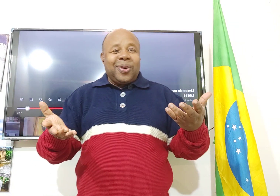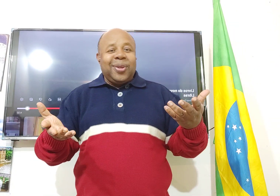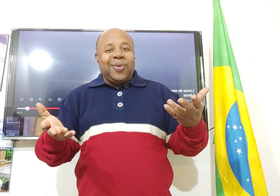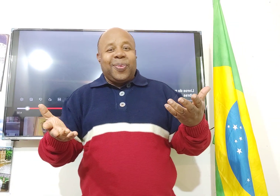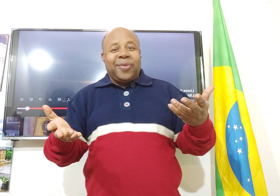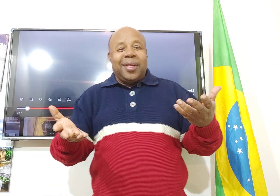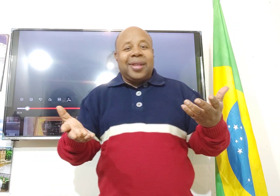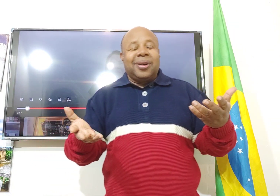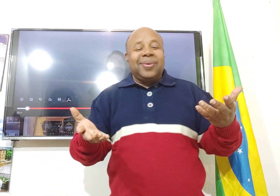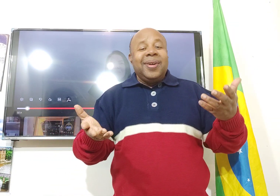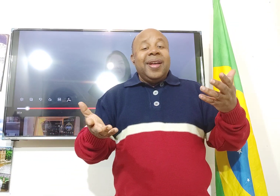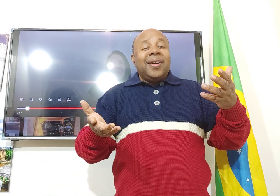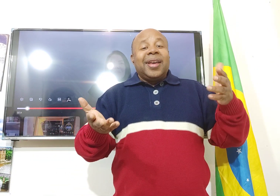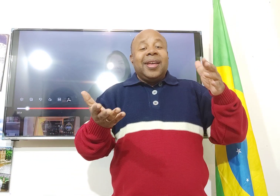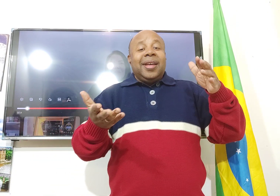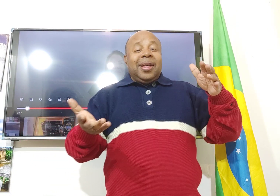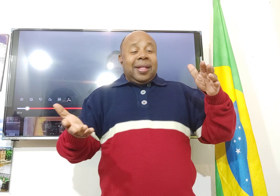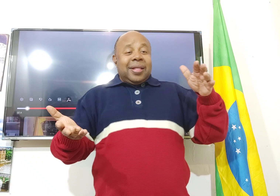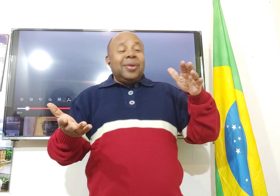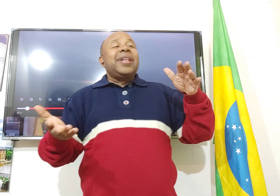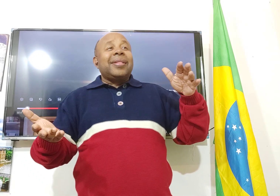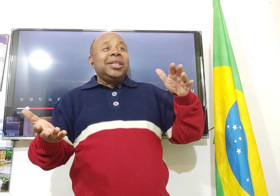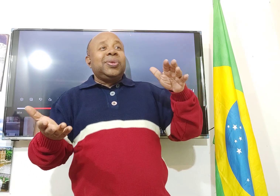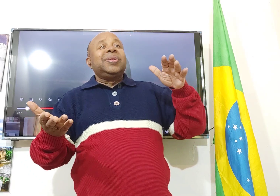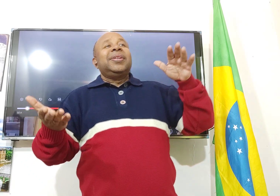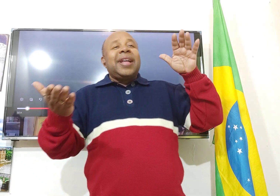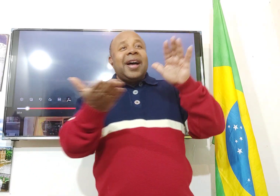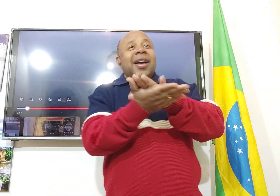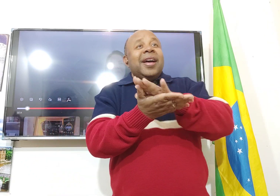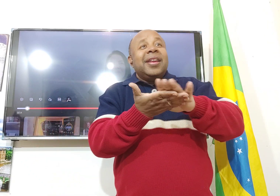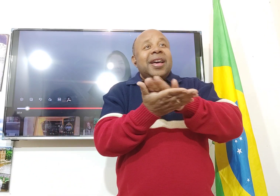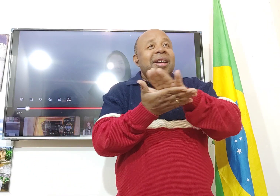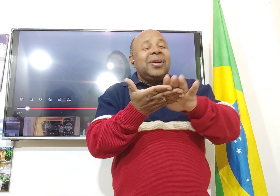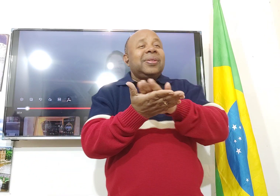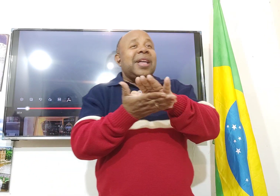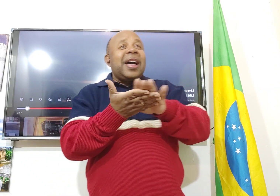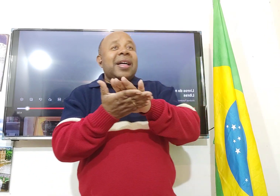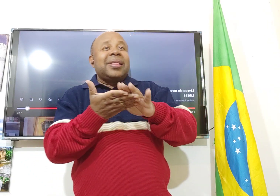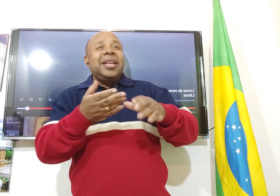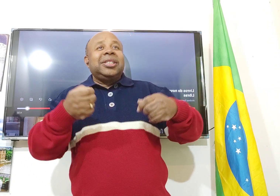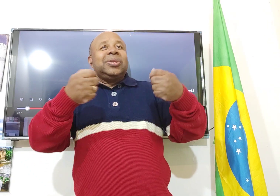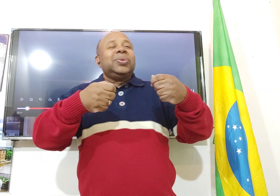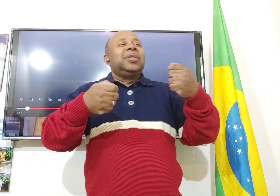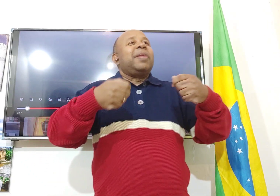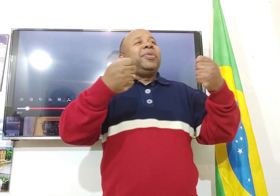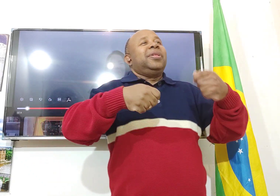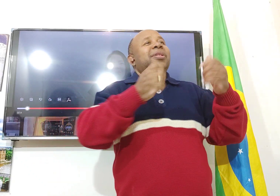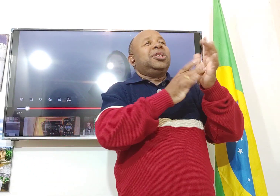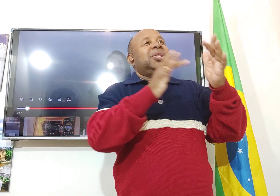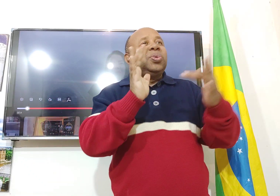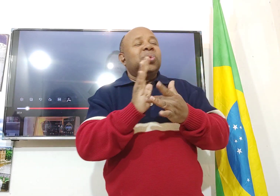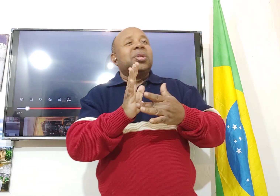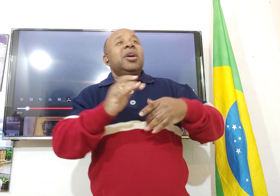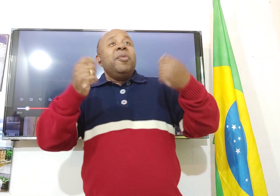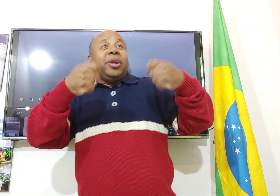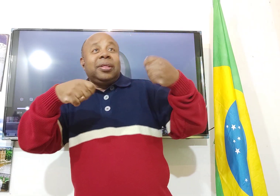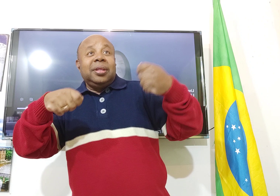eu começo a fazer certo. Ok. Não dá, sem Jesus não dá. Não dá, sem Jesus não dá. Precisa de Jesus. Precisa